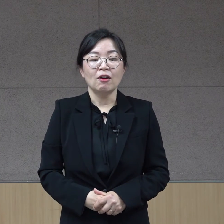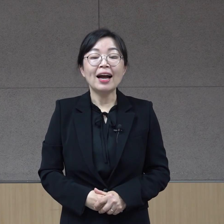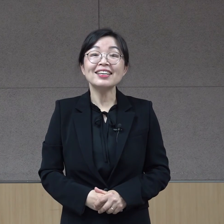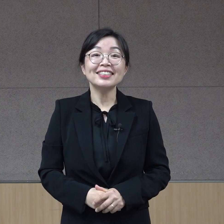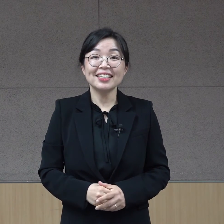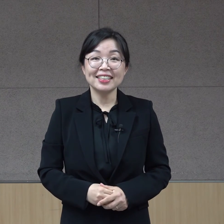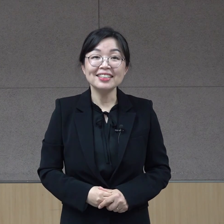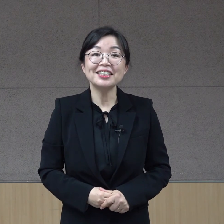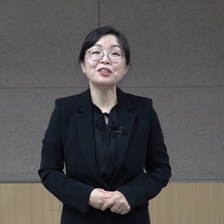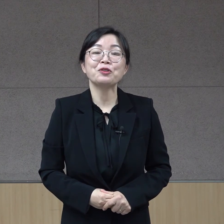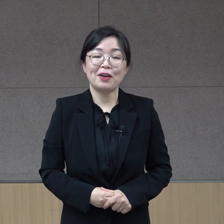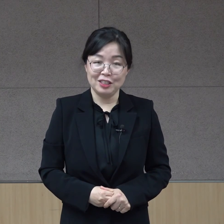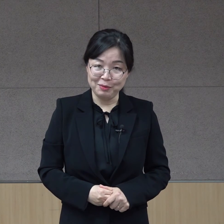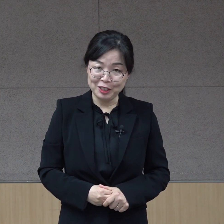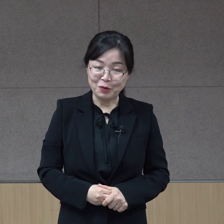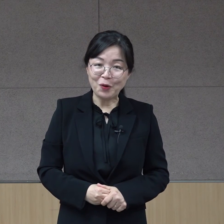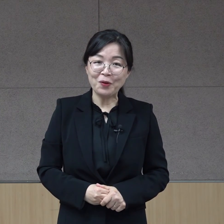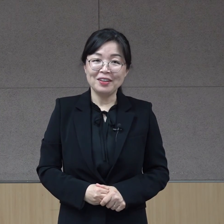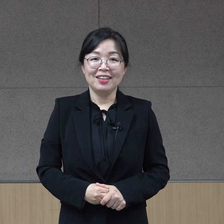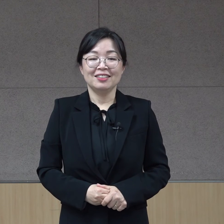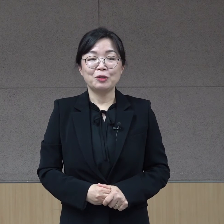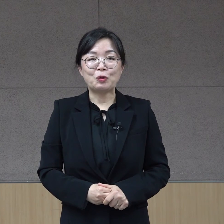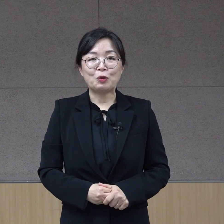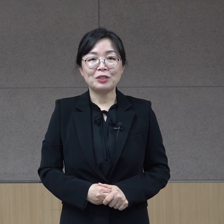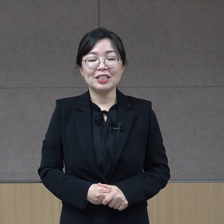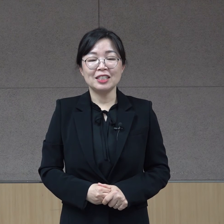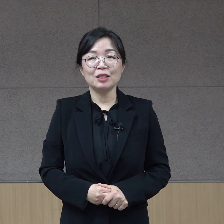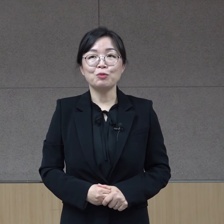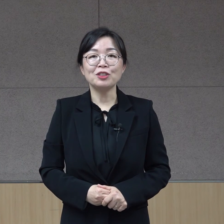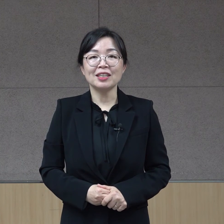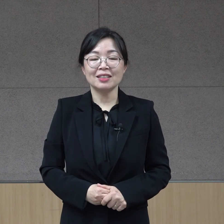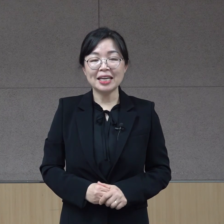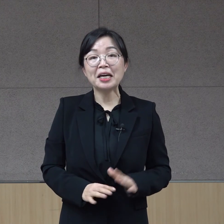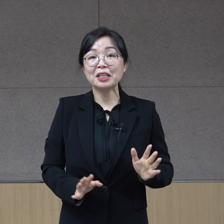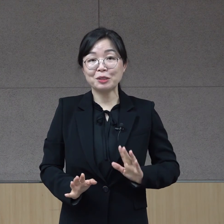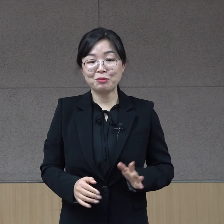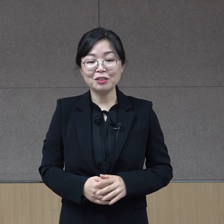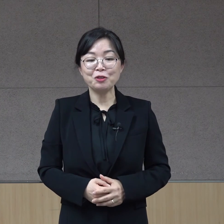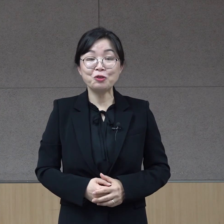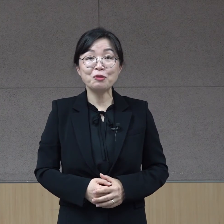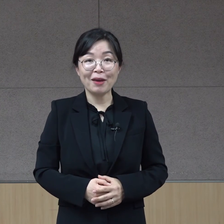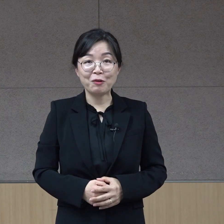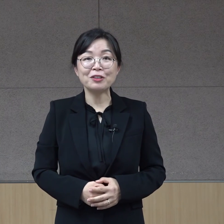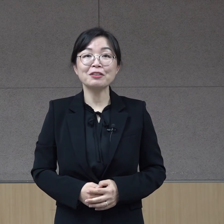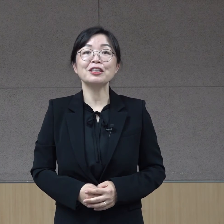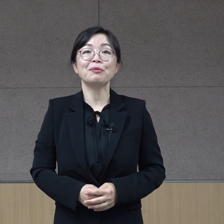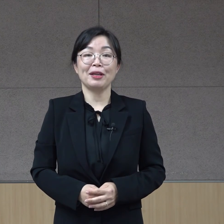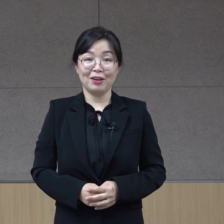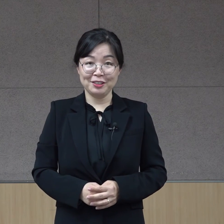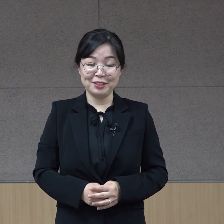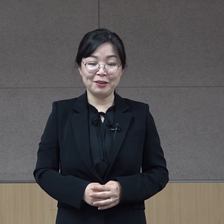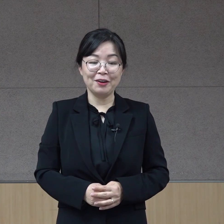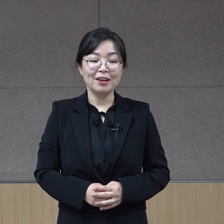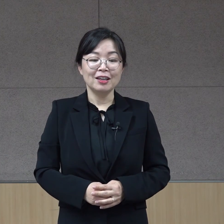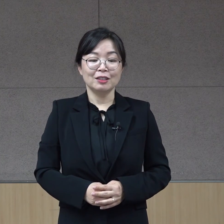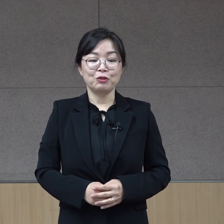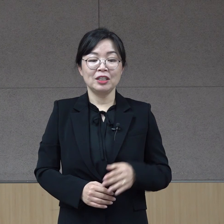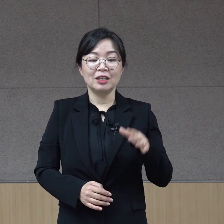한글 창제는 세종대왕님이시고, 그리고 우리 지 문자를 창안하신 분은 윤백원 선생님이라고 하셨죠. 자,